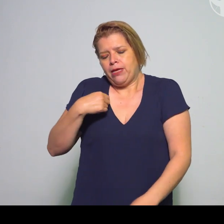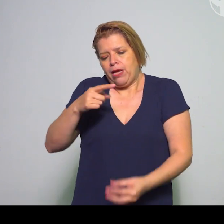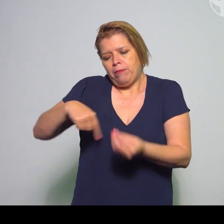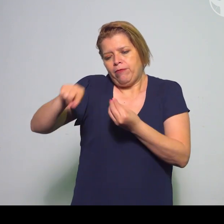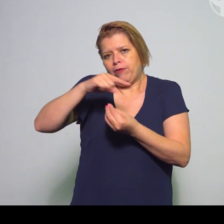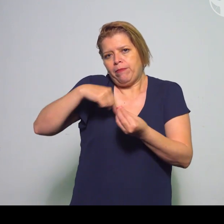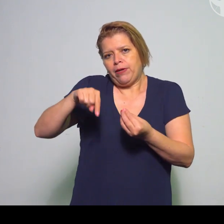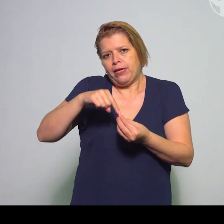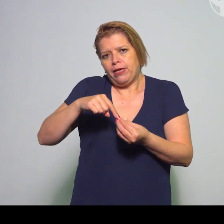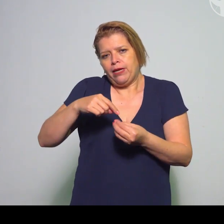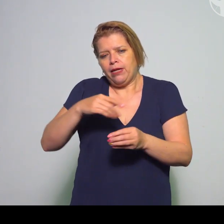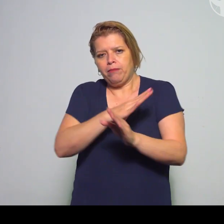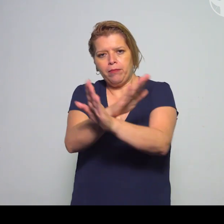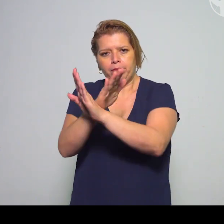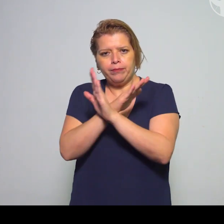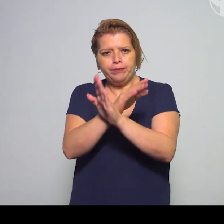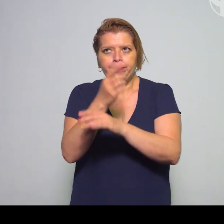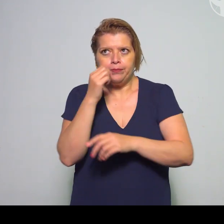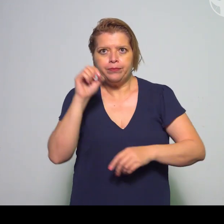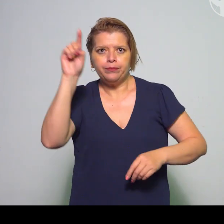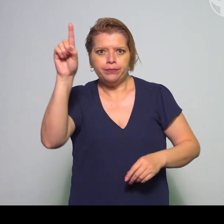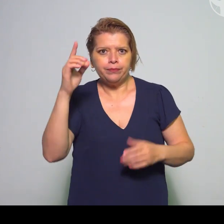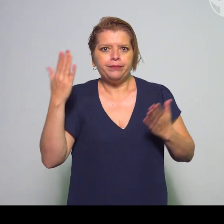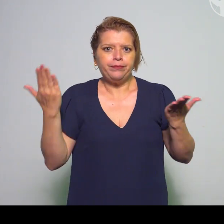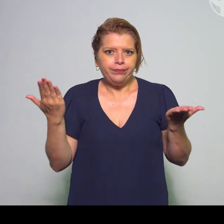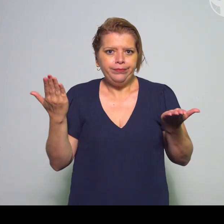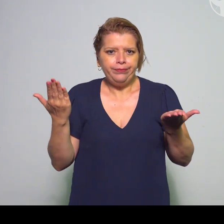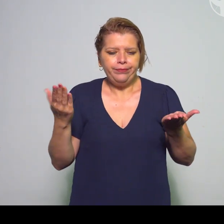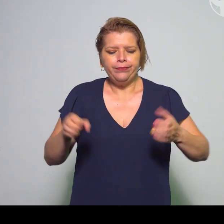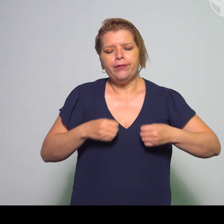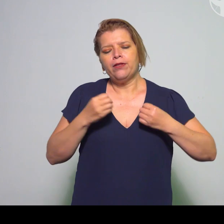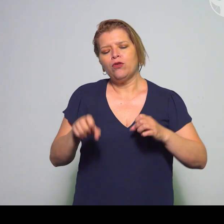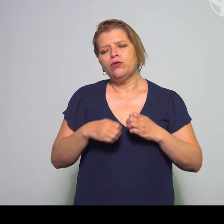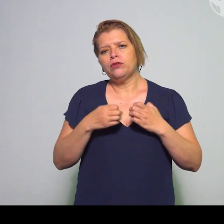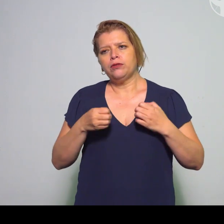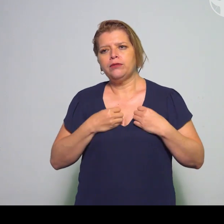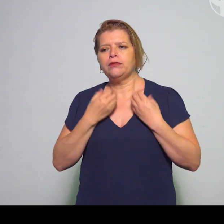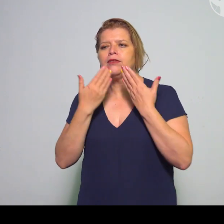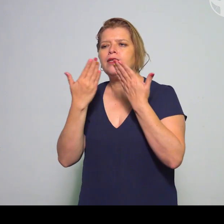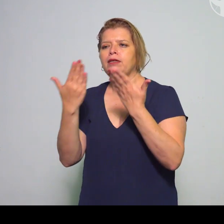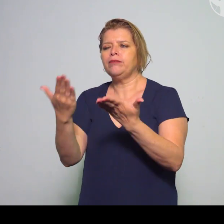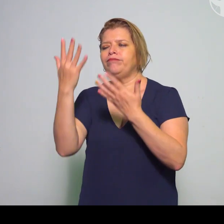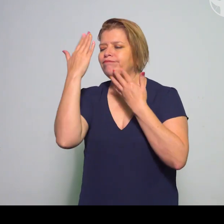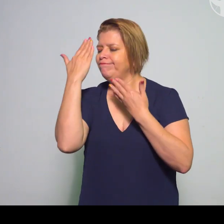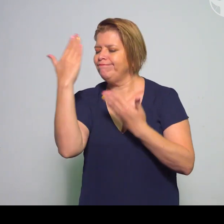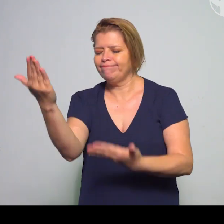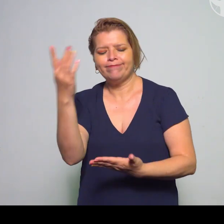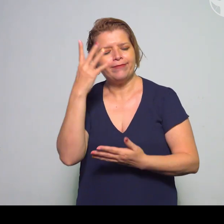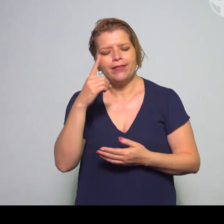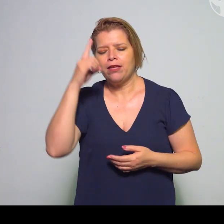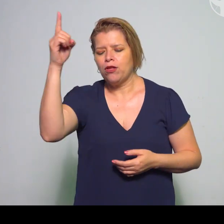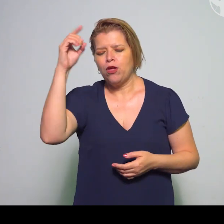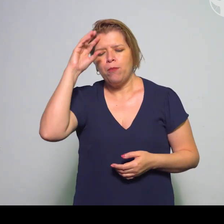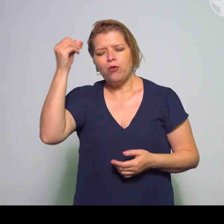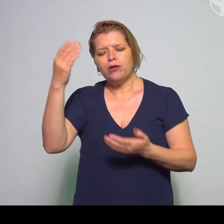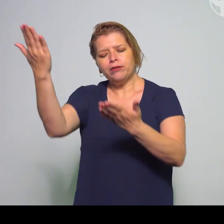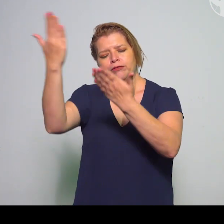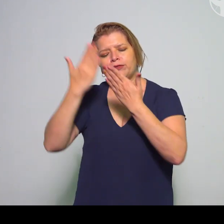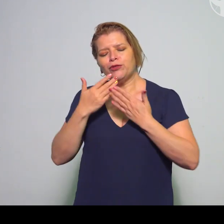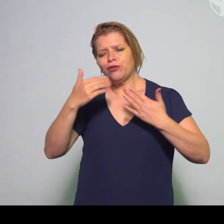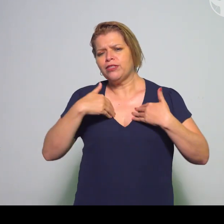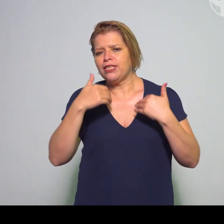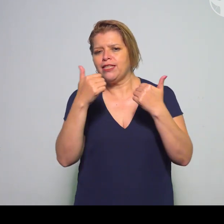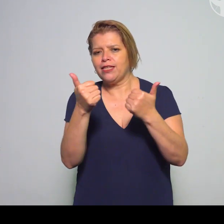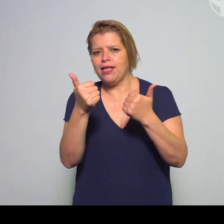no quiero dar por hecho que así debiera de haber sido. Y derramamos un corazón de agradecimiento porque Él nos